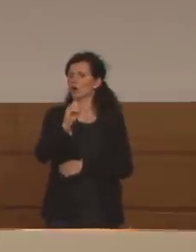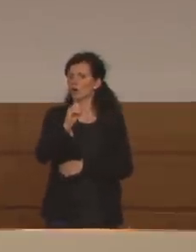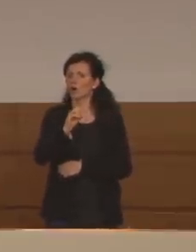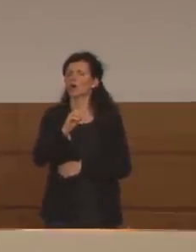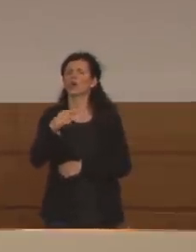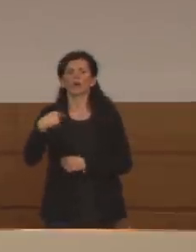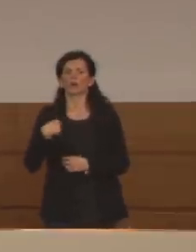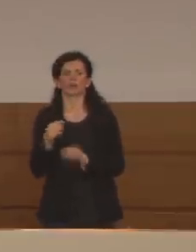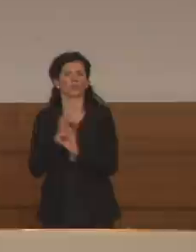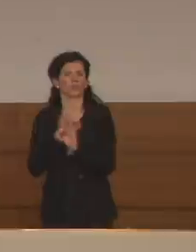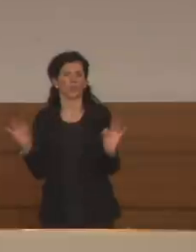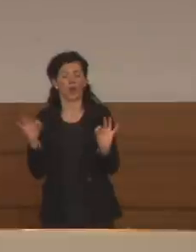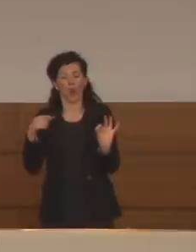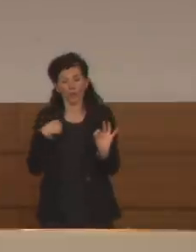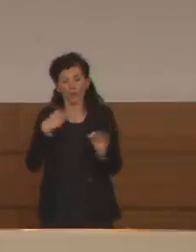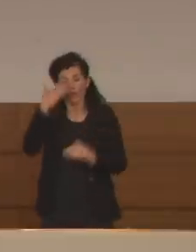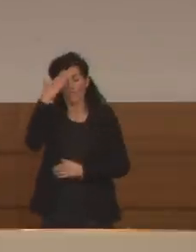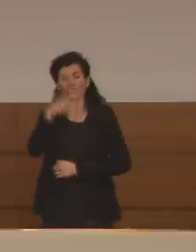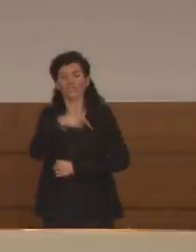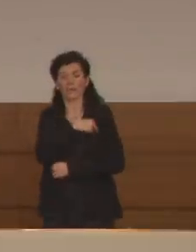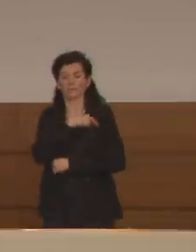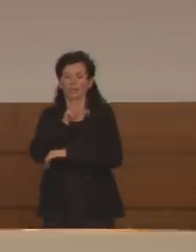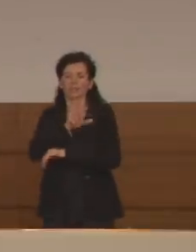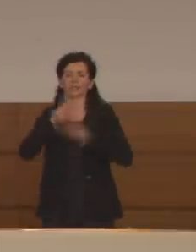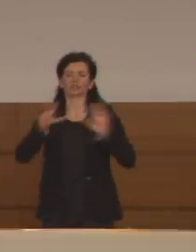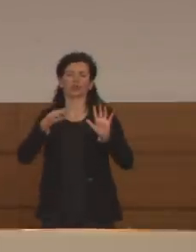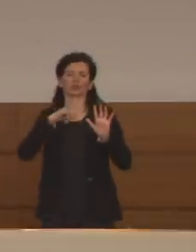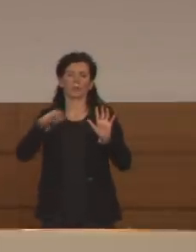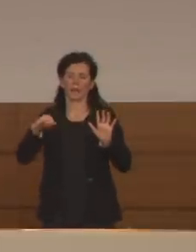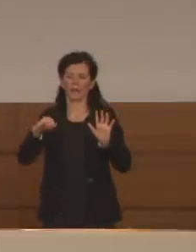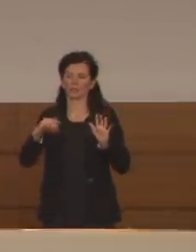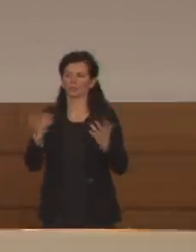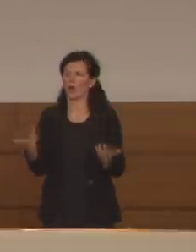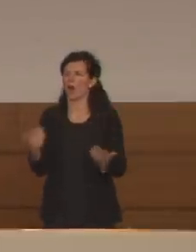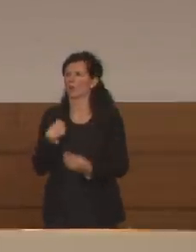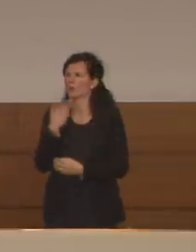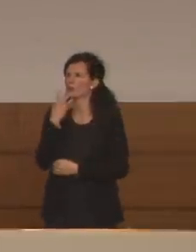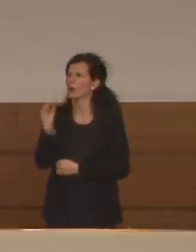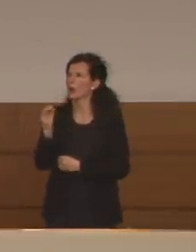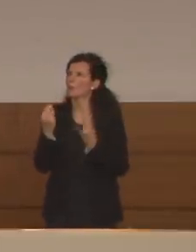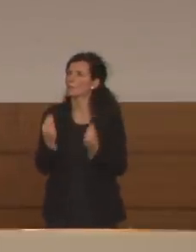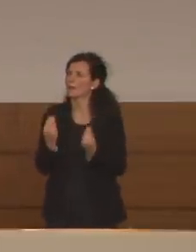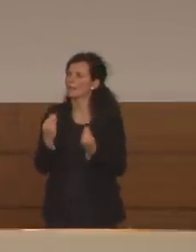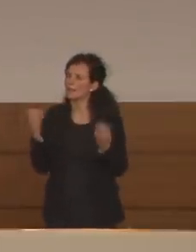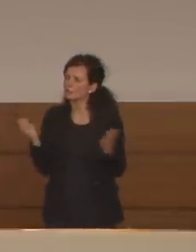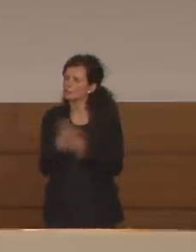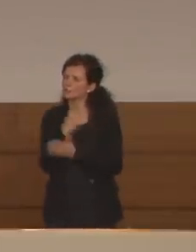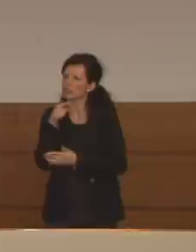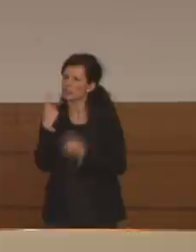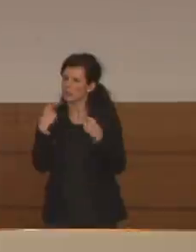ci chiedono perché succede questo c'è forse una corsia preferenziale